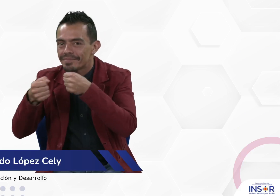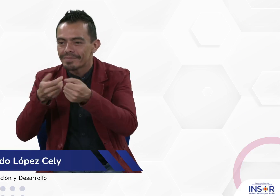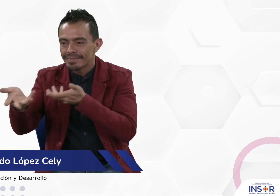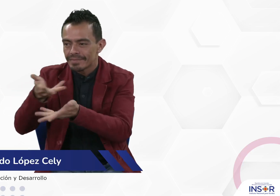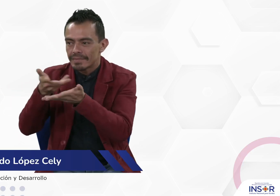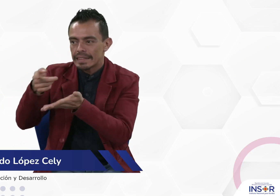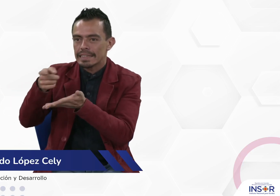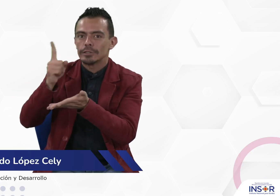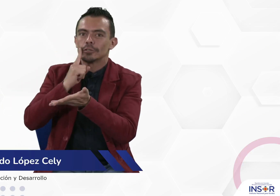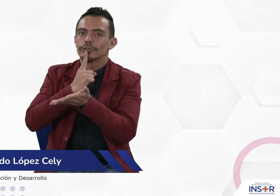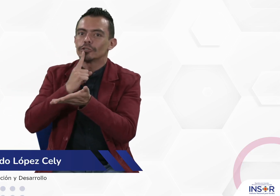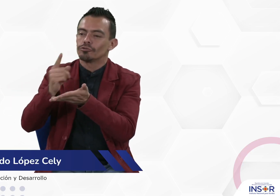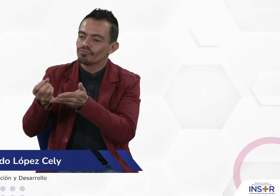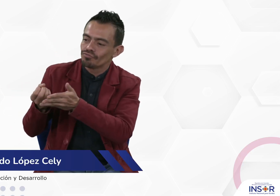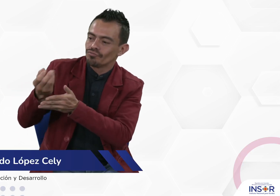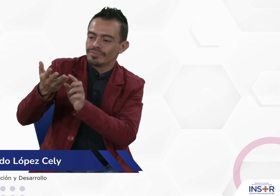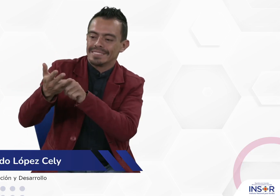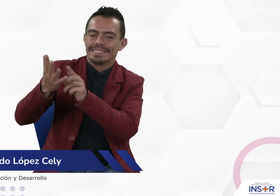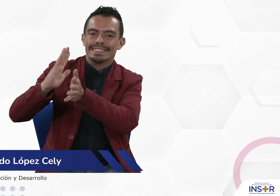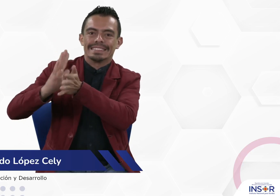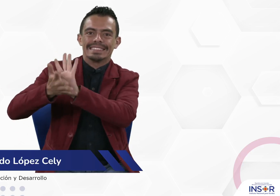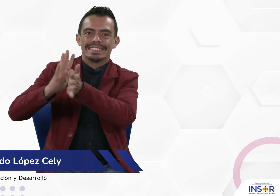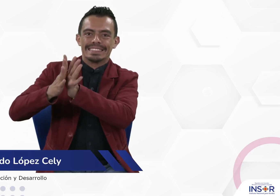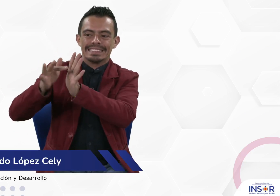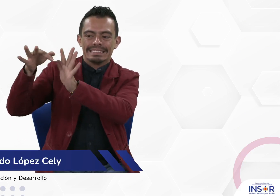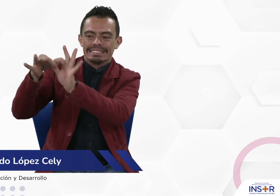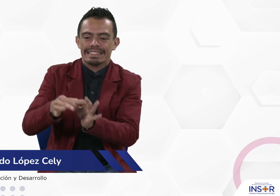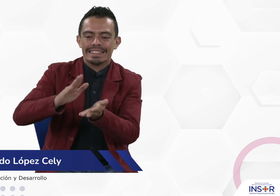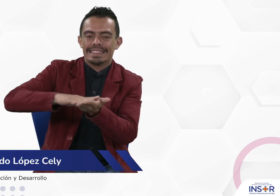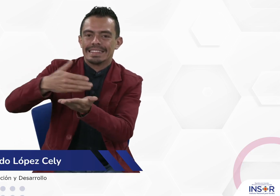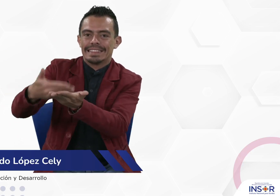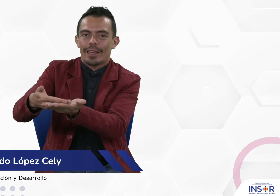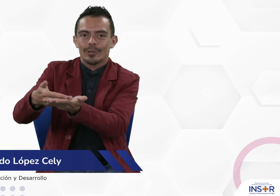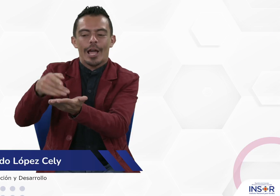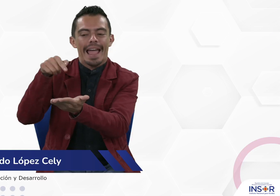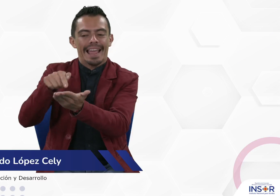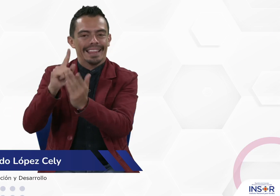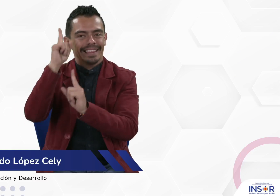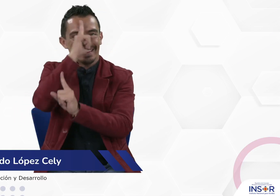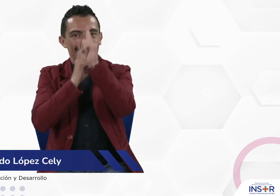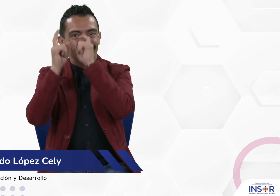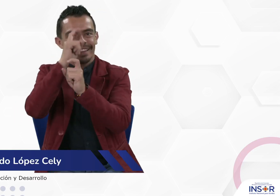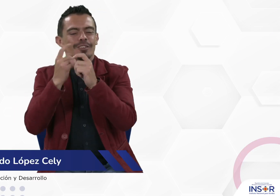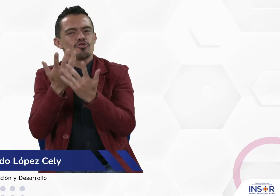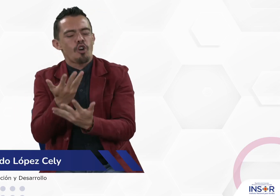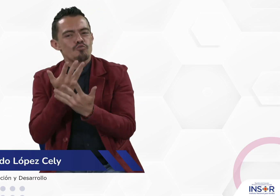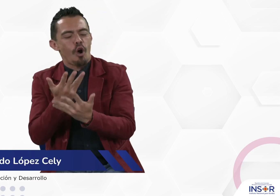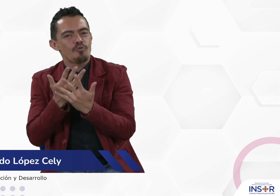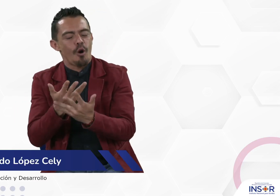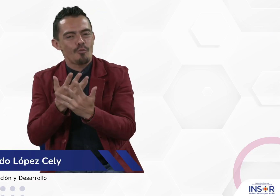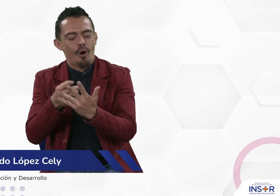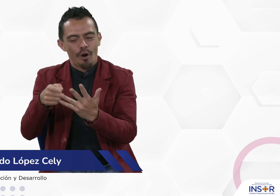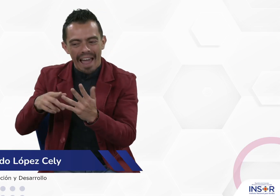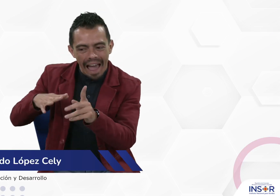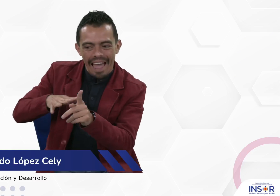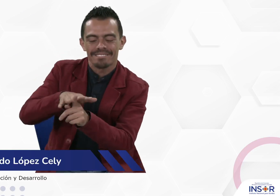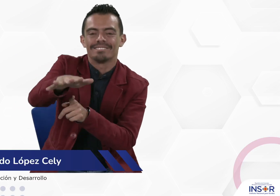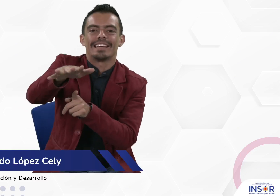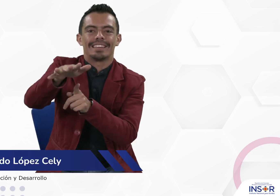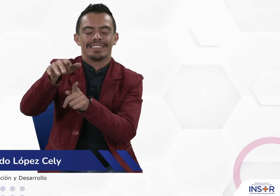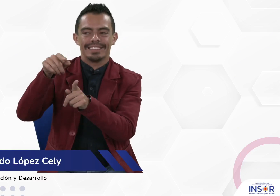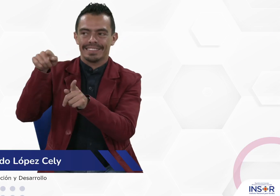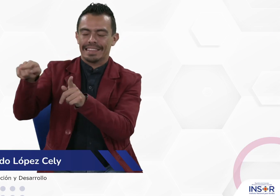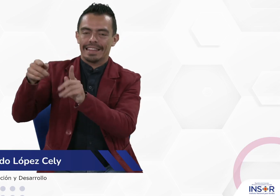metodológico, cómo él llevó a cabo unas entrevistas, cómo las personas sordas dieron sus narrativas desde la lengua de señas y qué papel juegan los ejercicios